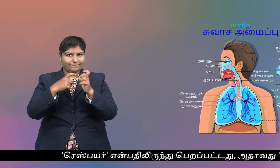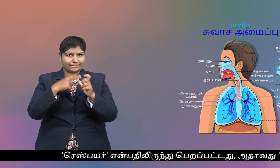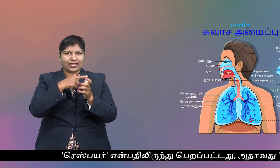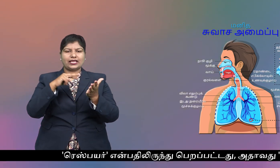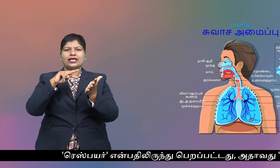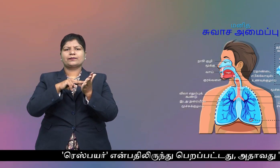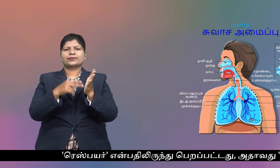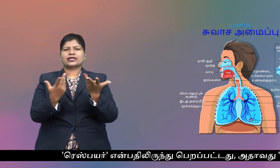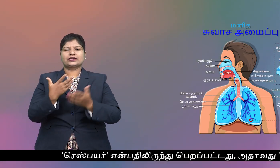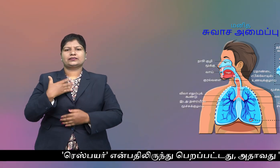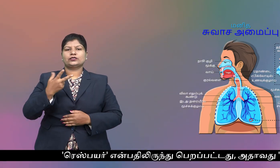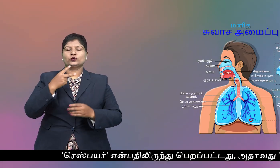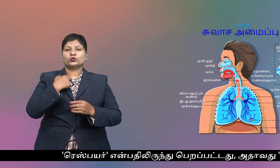பெறப்பட்டது, அதாவது சுவாசிக்க.